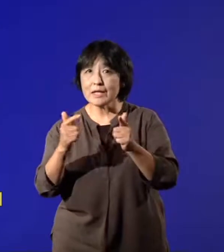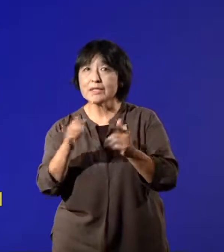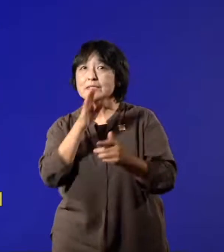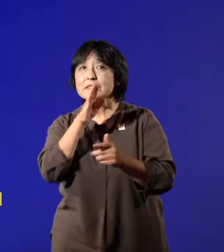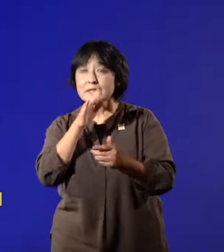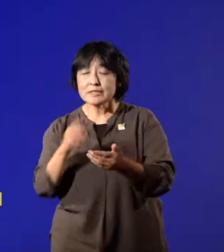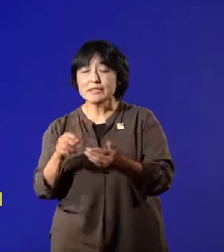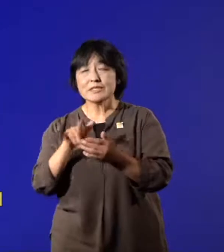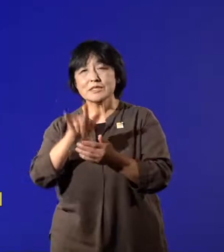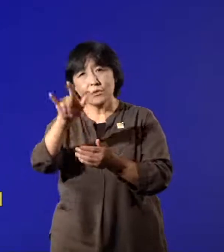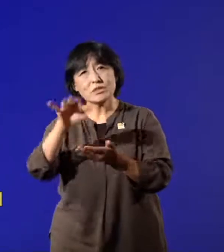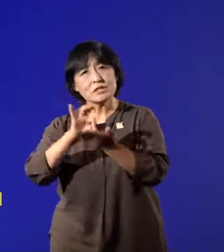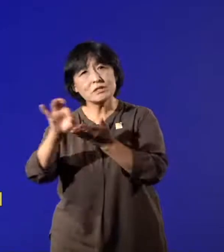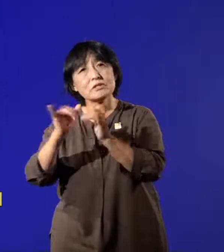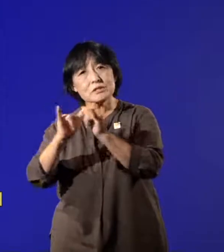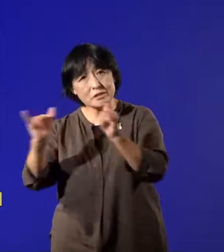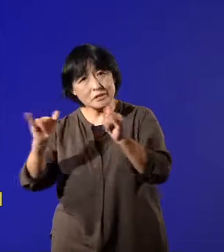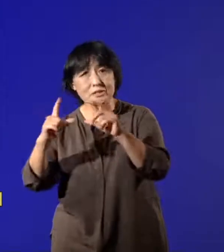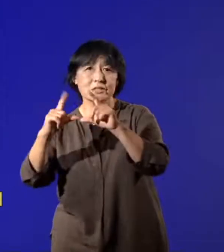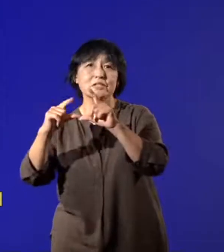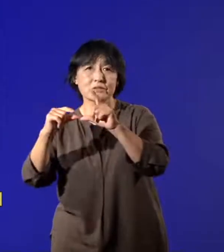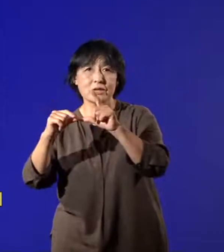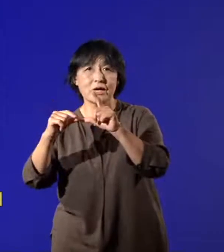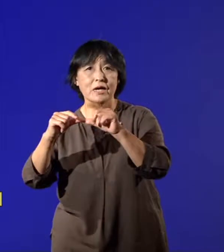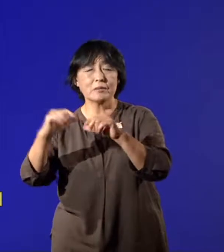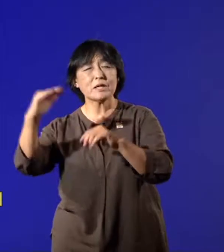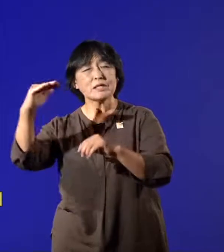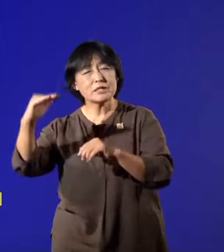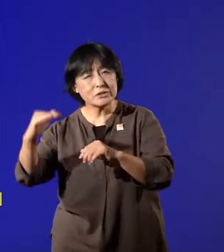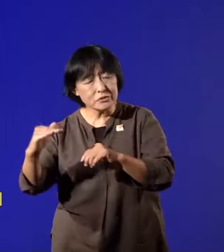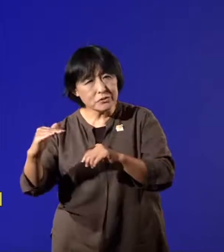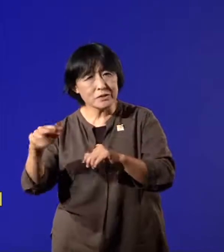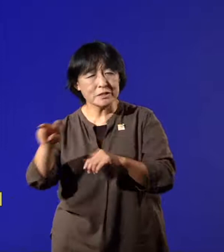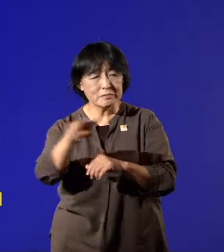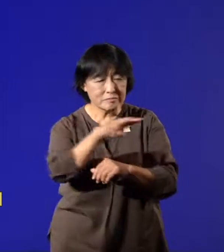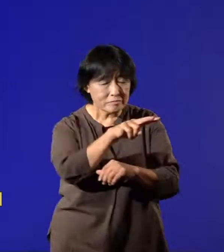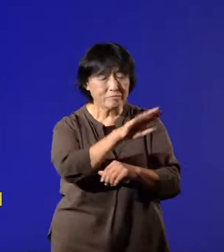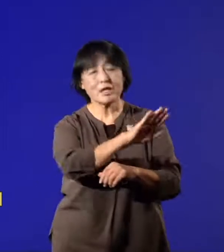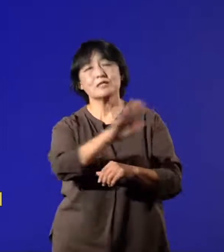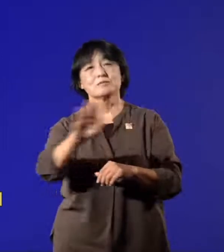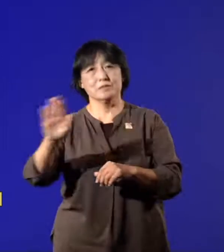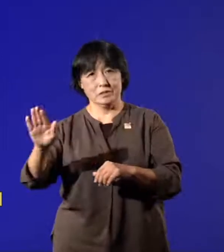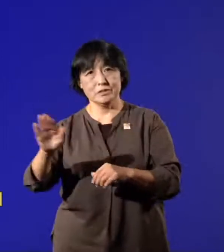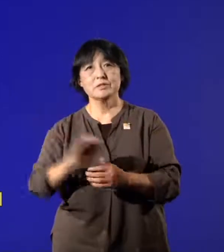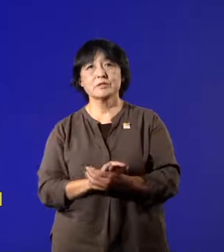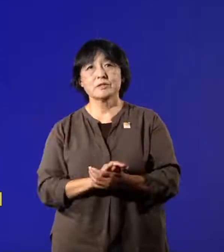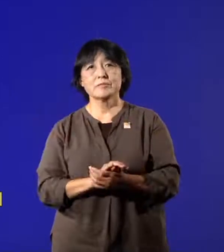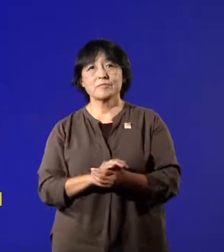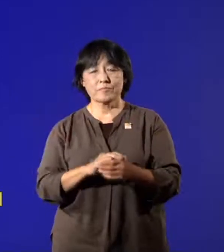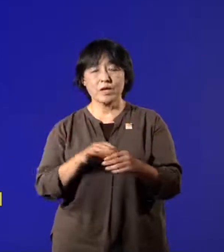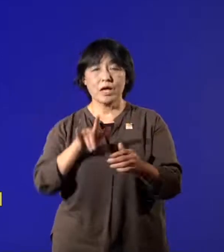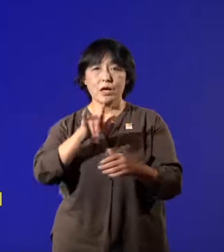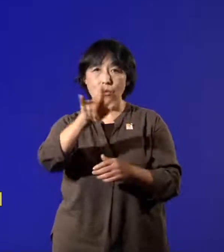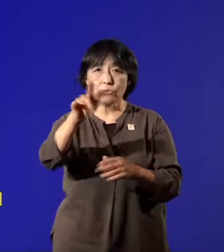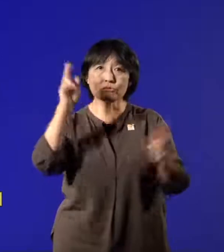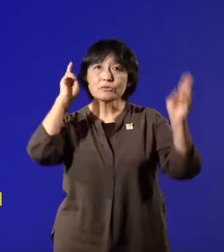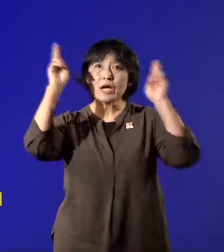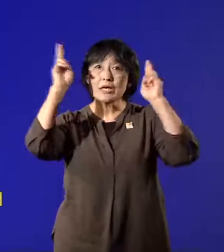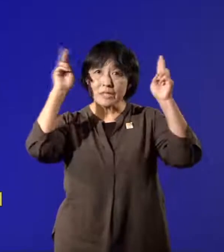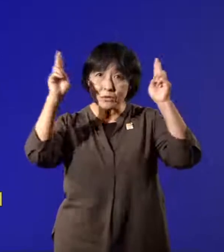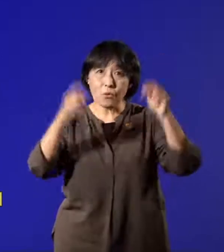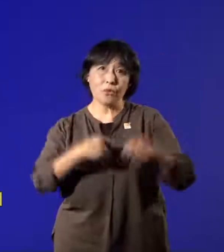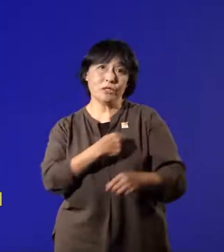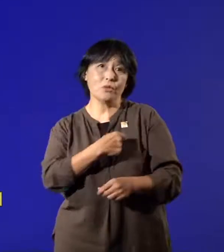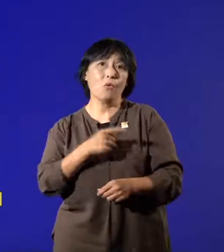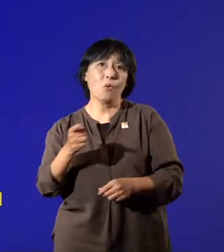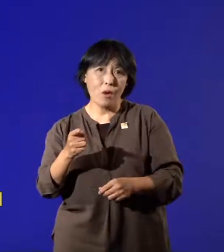は非常に低い数字になってございますけれども、航空会社の意向としては、まあ、